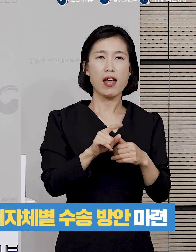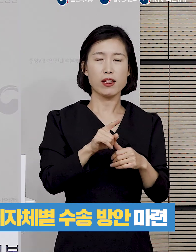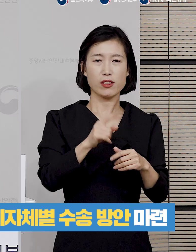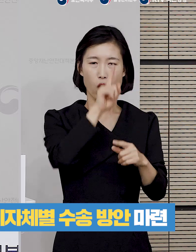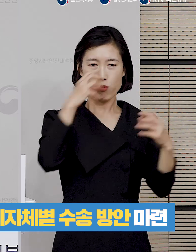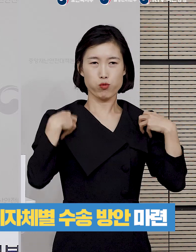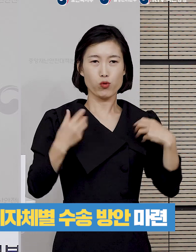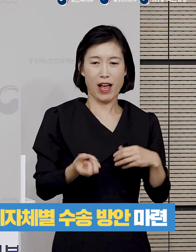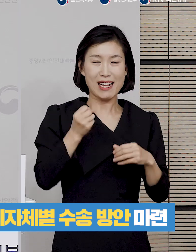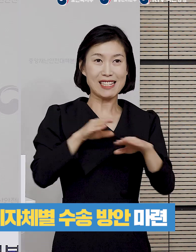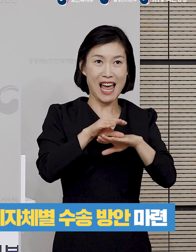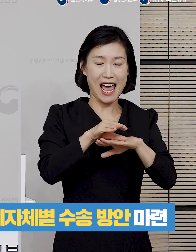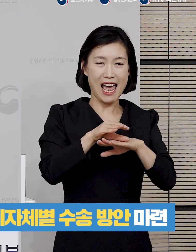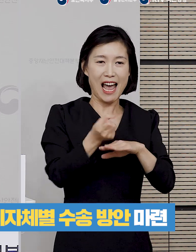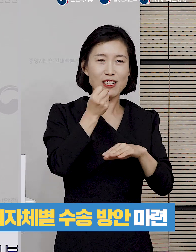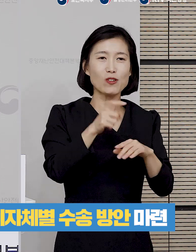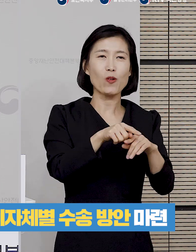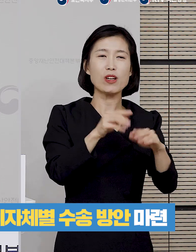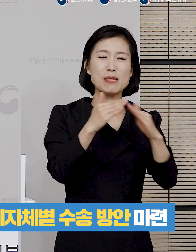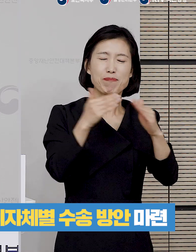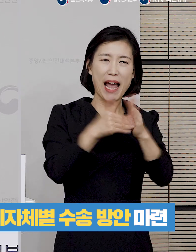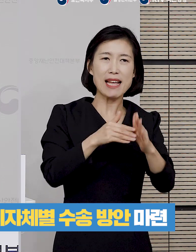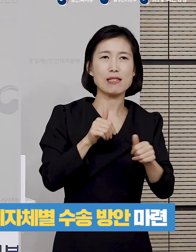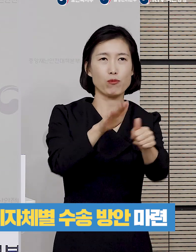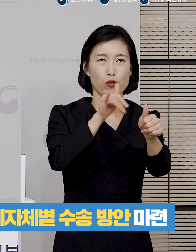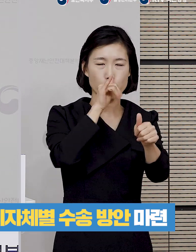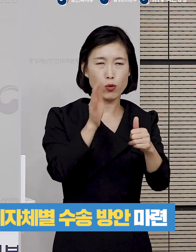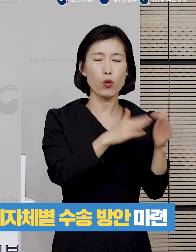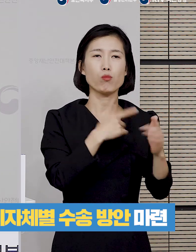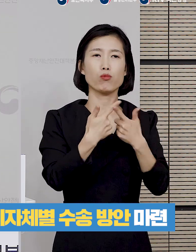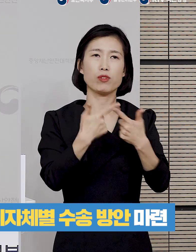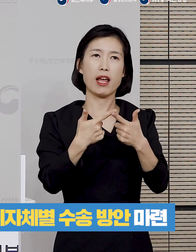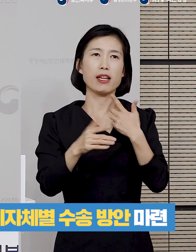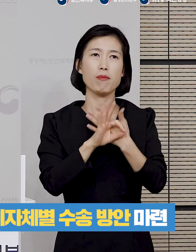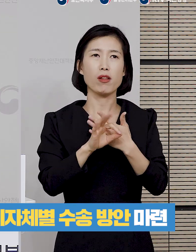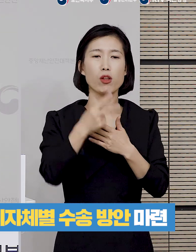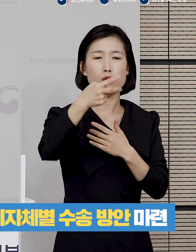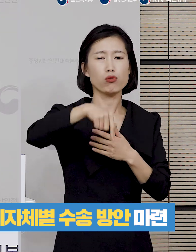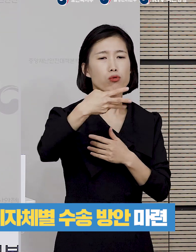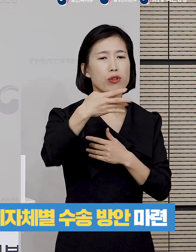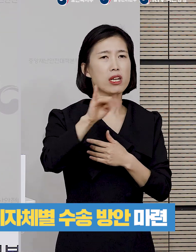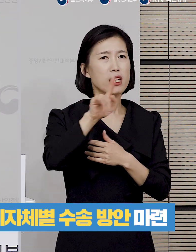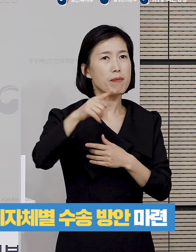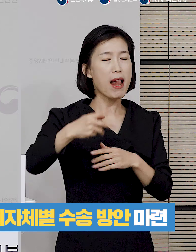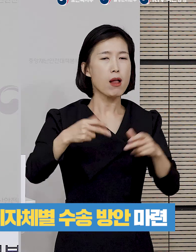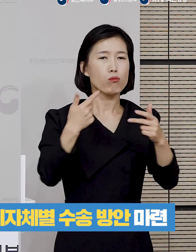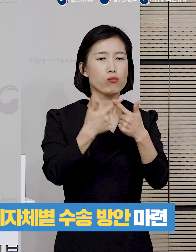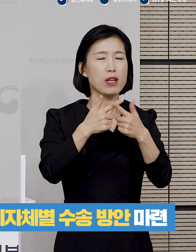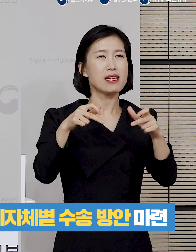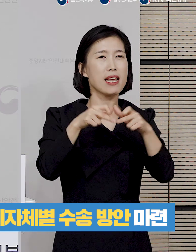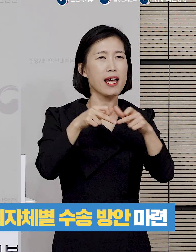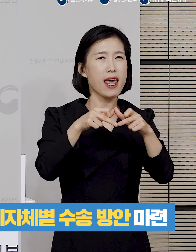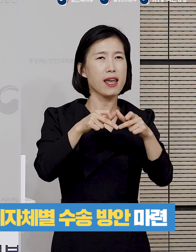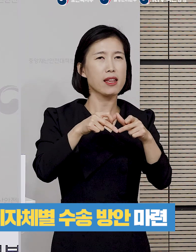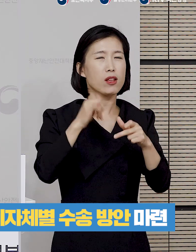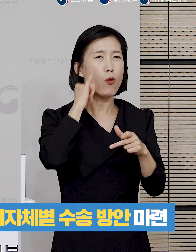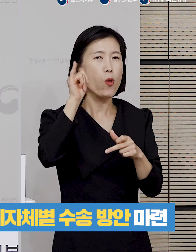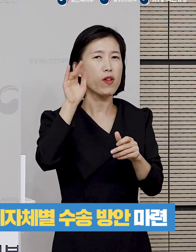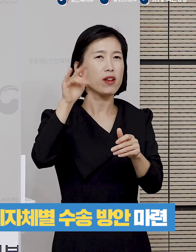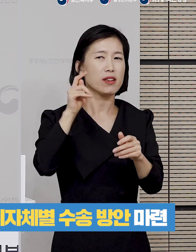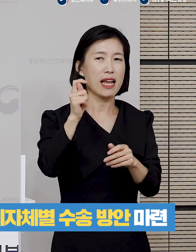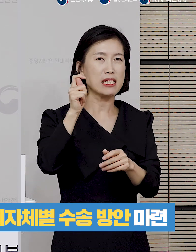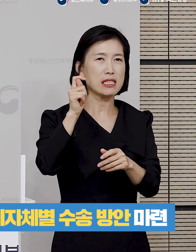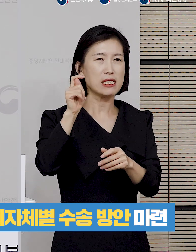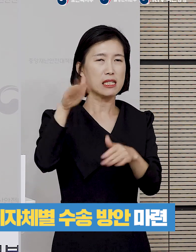관용차를 이동 이용해서 각 찢 자택으로 이동을 시켜 주고요 부산의 경우에는 둘이 발이라고 하는 부산